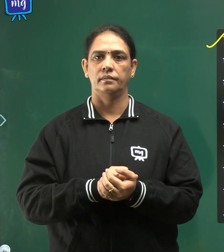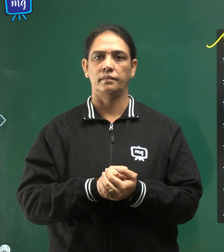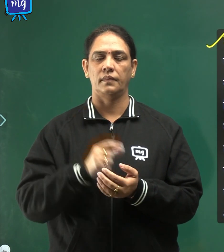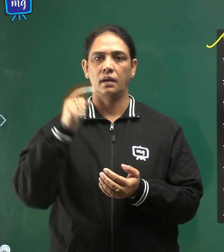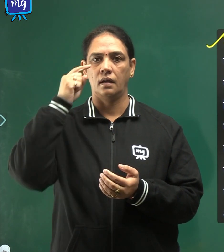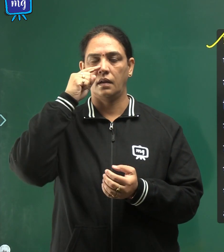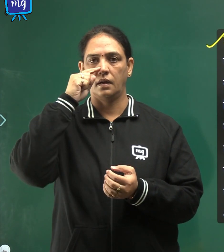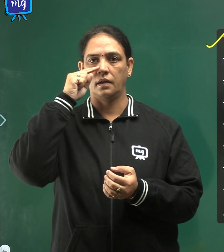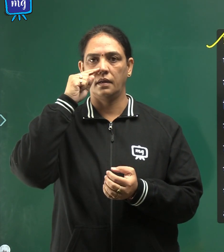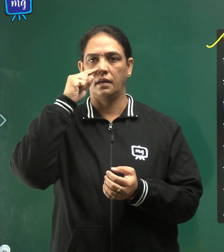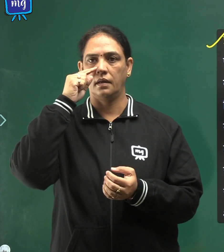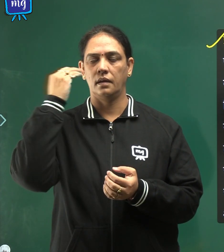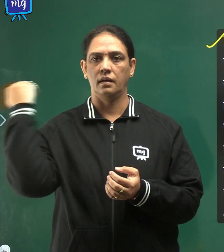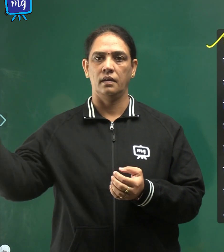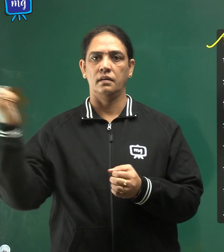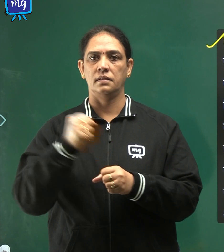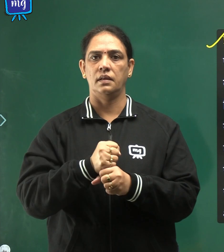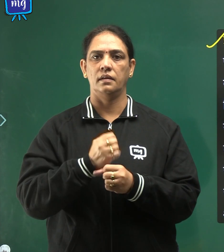लड़की G।